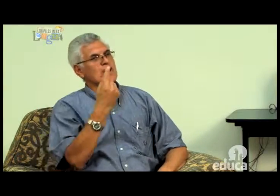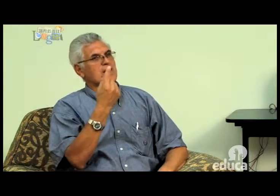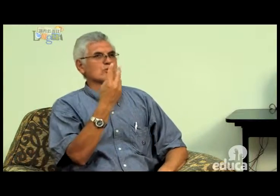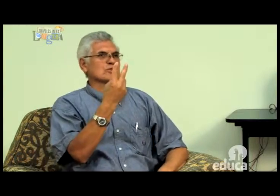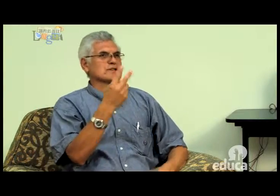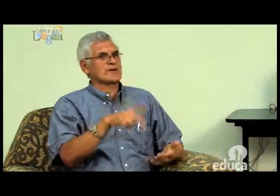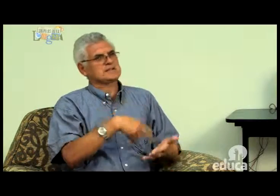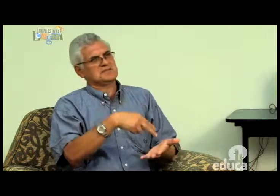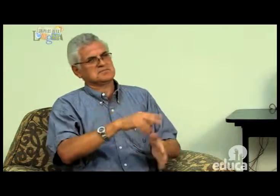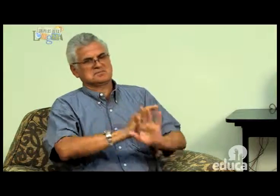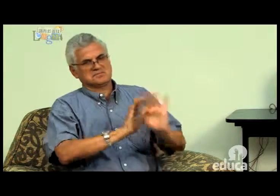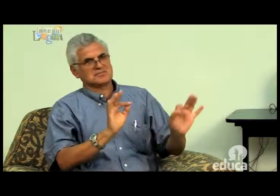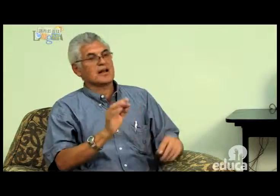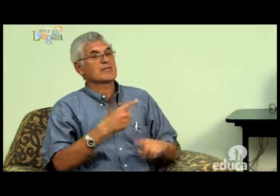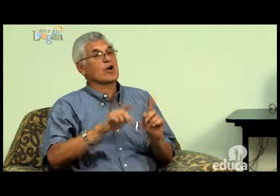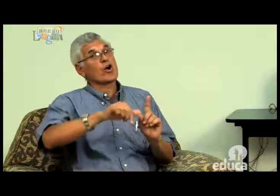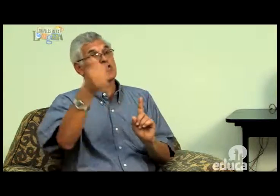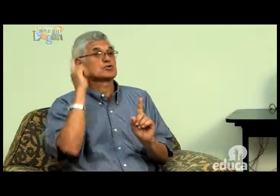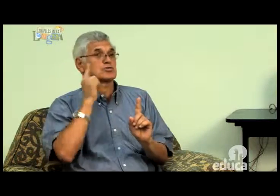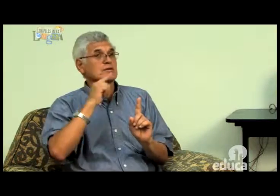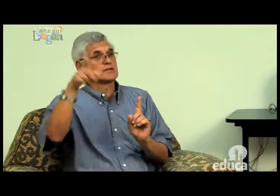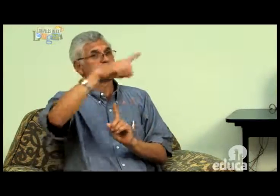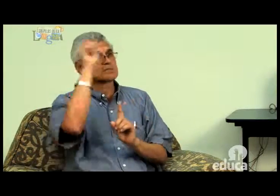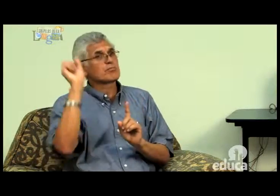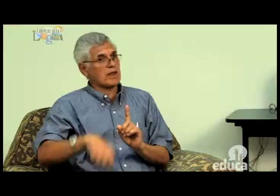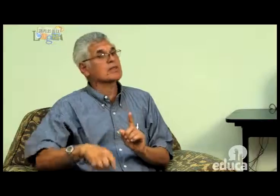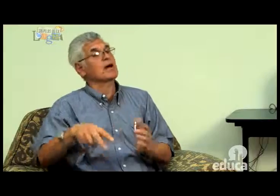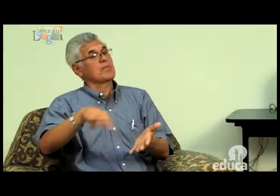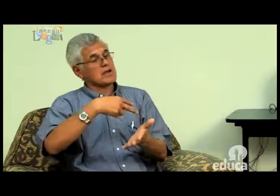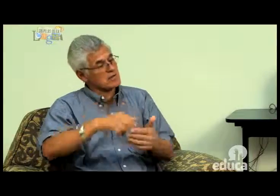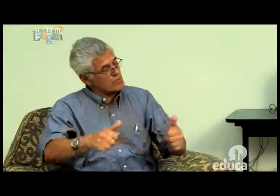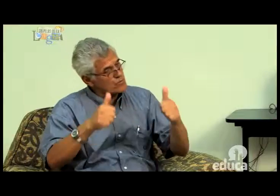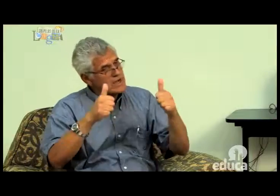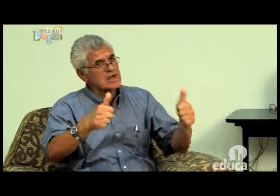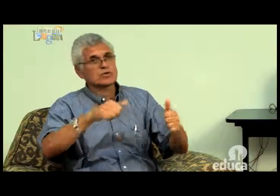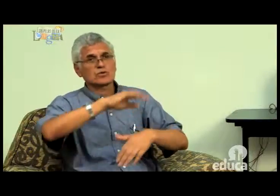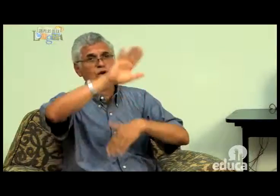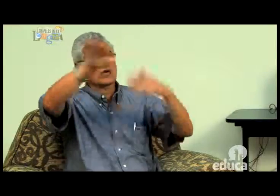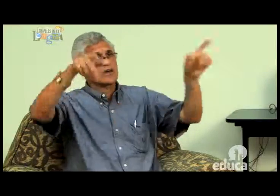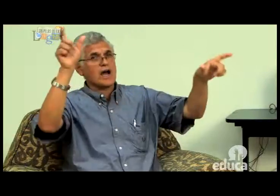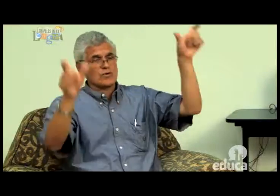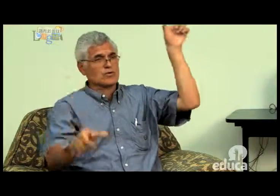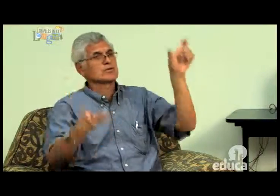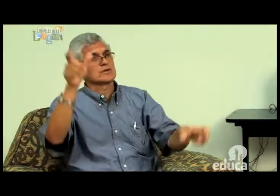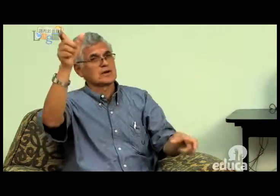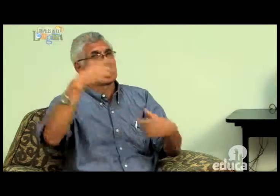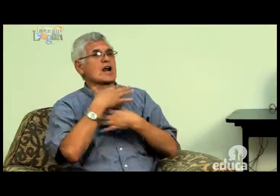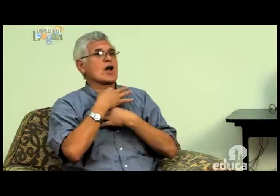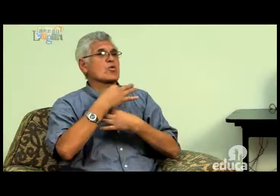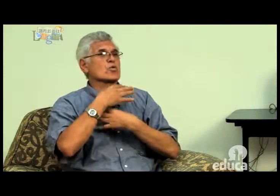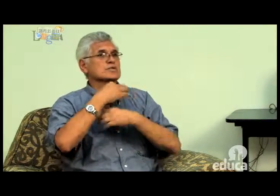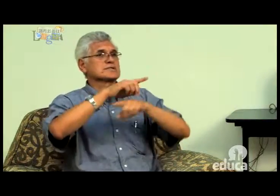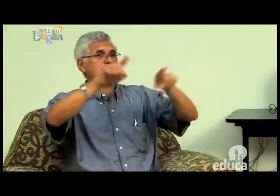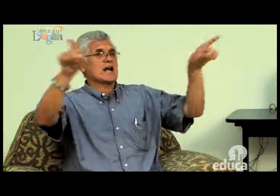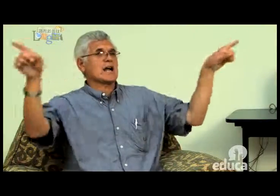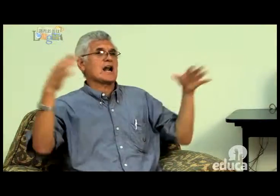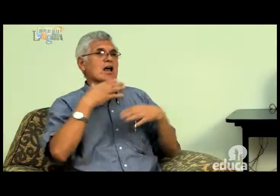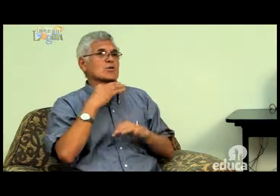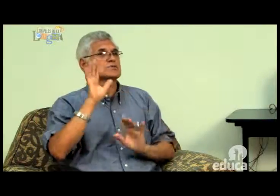Puedo bailar una o dos piezas, pero hay otras personas sordas que les encanta bailar. Tienen muy buen ritmo. Eso depende del gusto